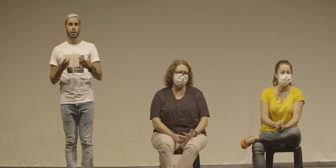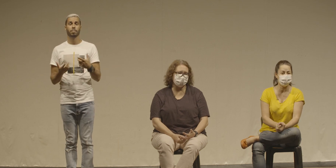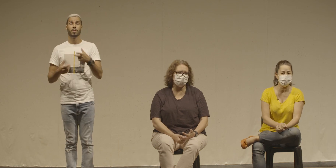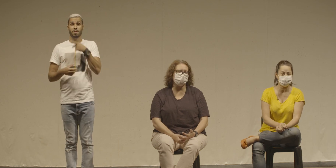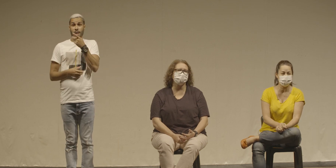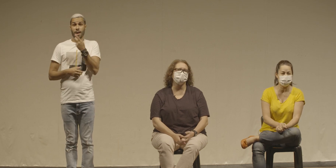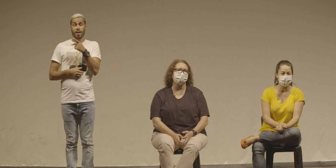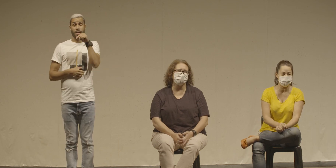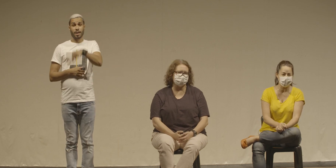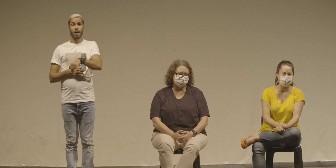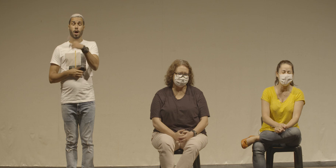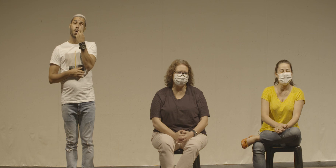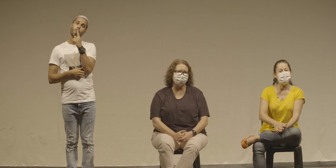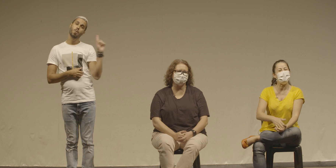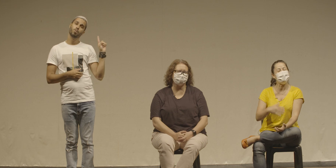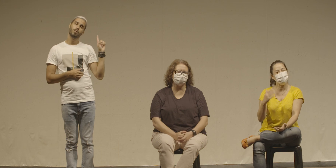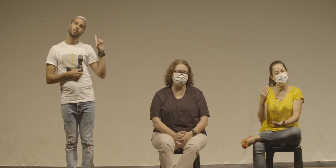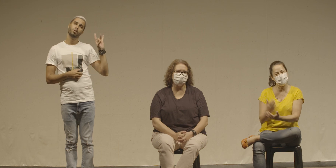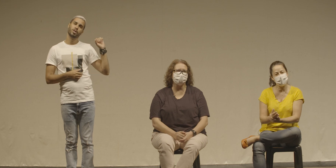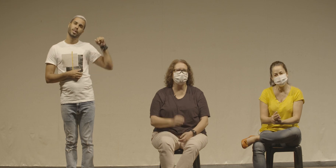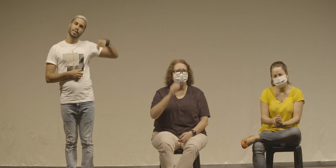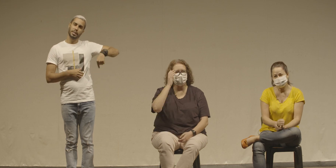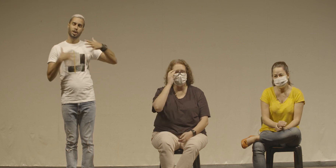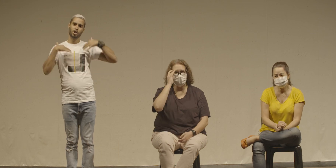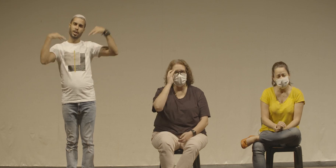dia aqui no Teatro Miguel Falabella, mas a gente vai